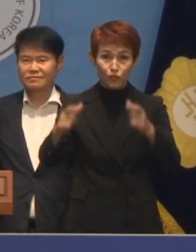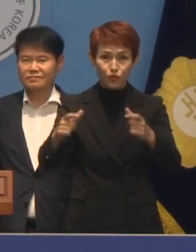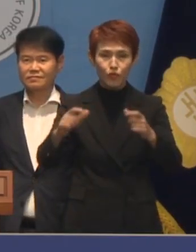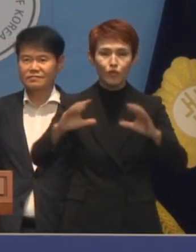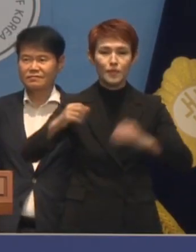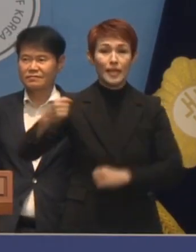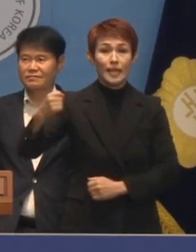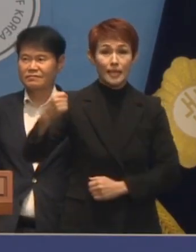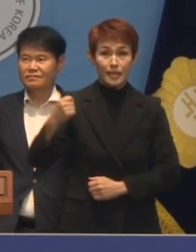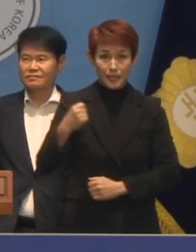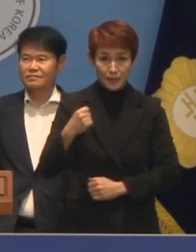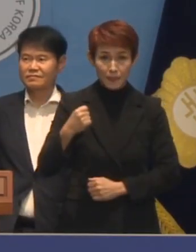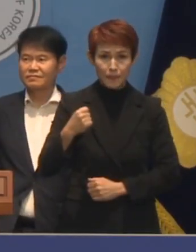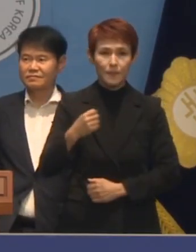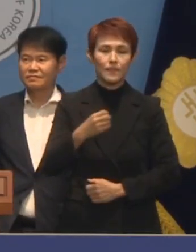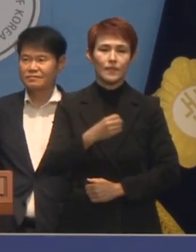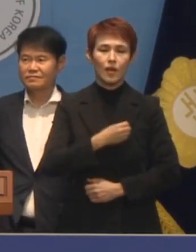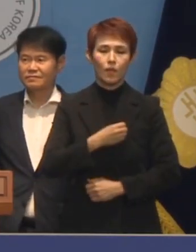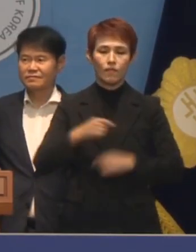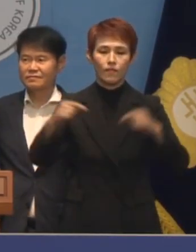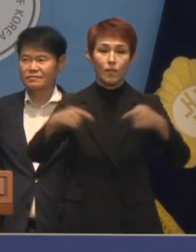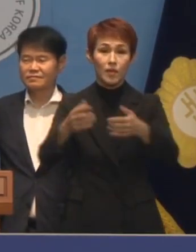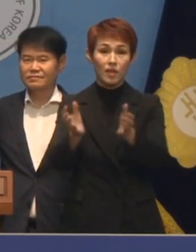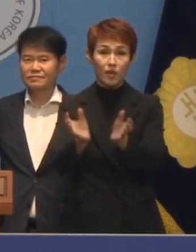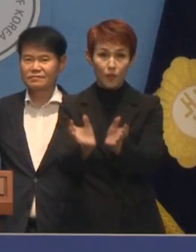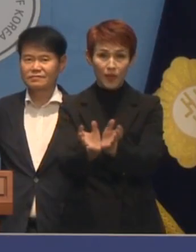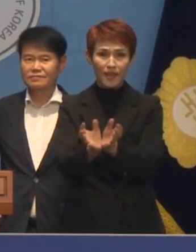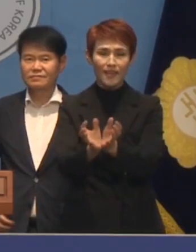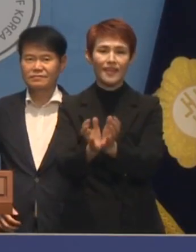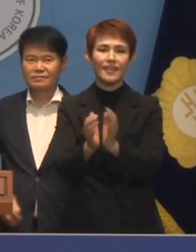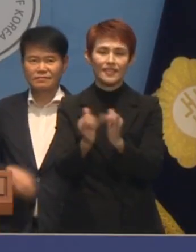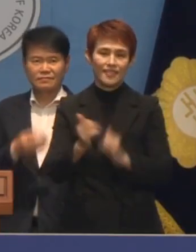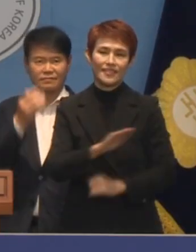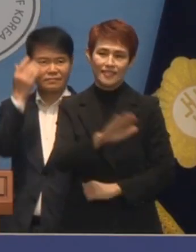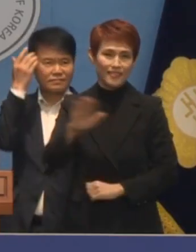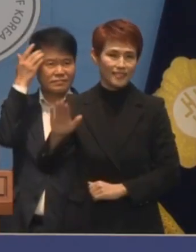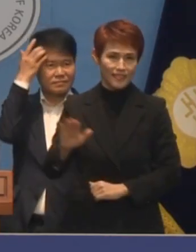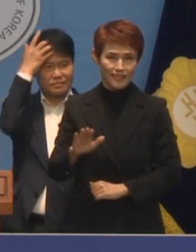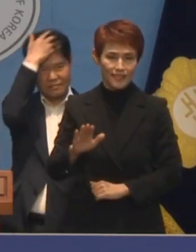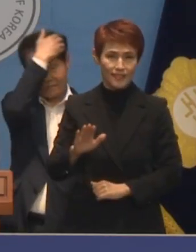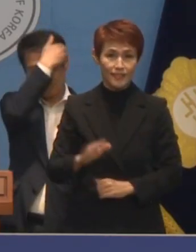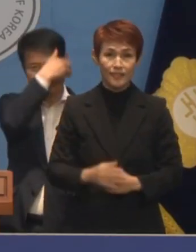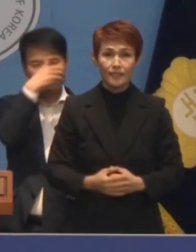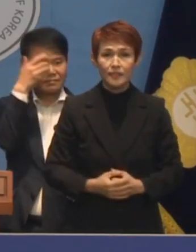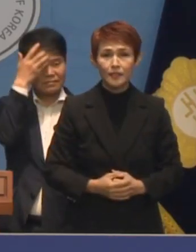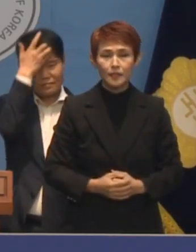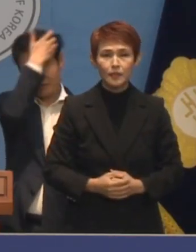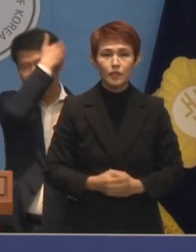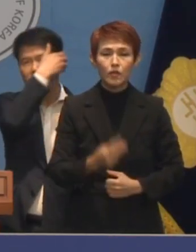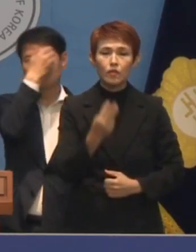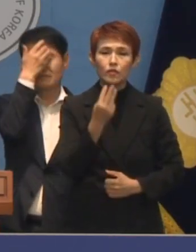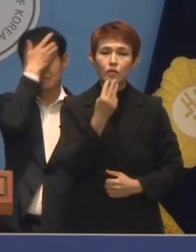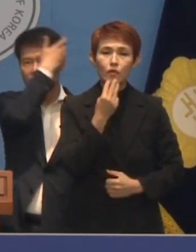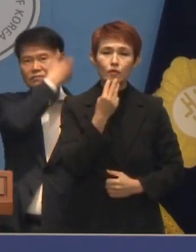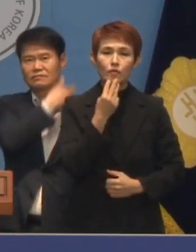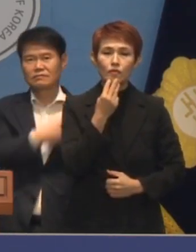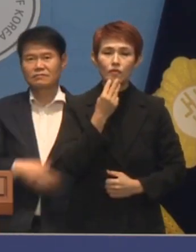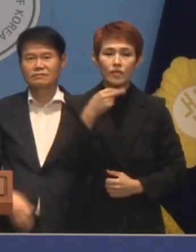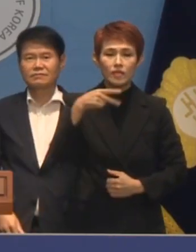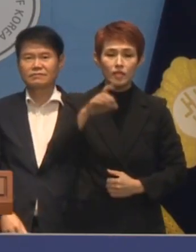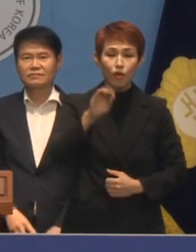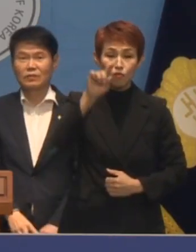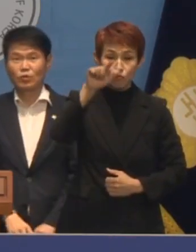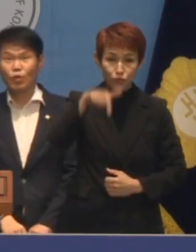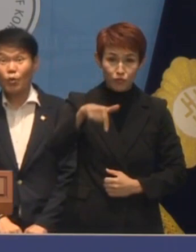국민의힘의 당원협의회 소속 당원들과 그리고 서울 성북구